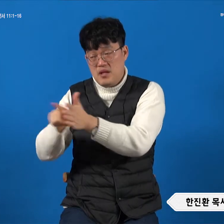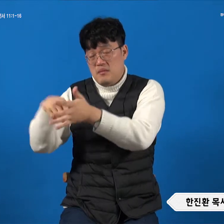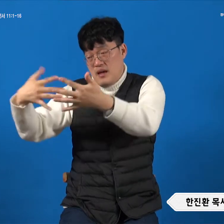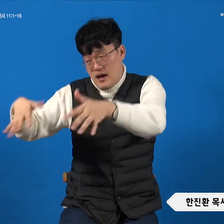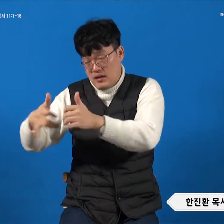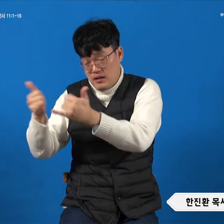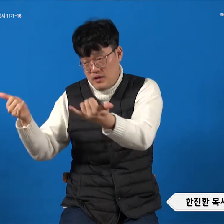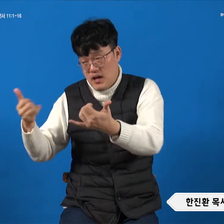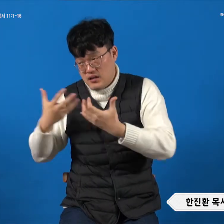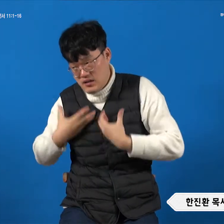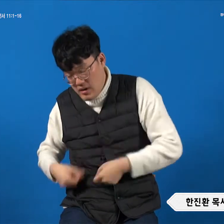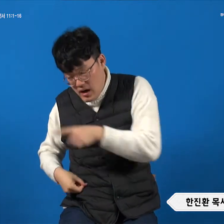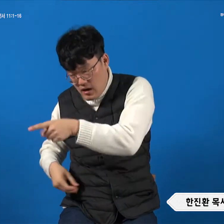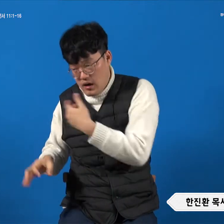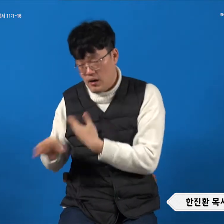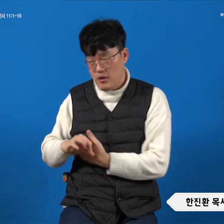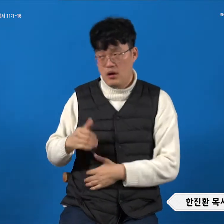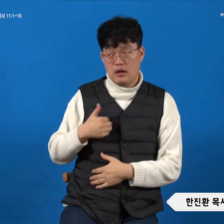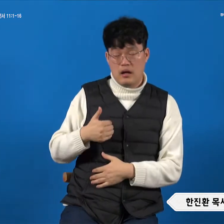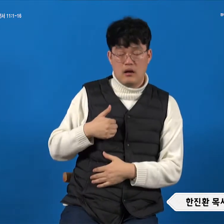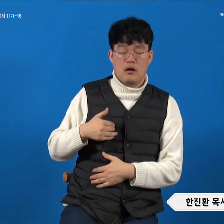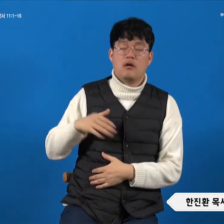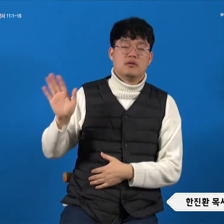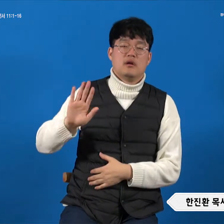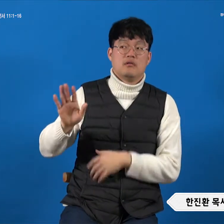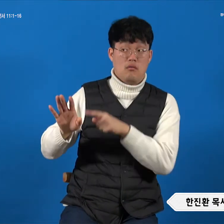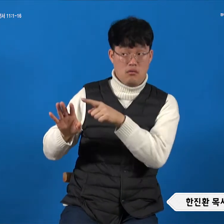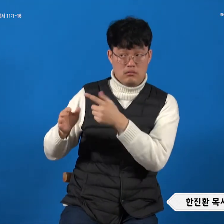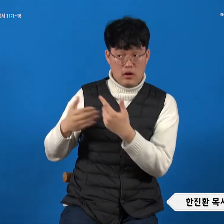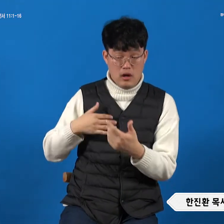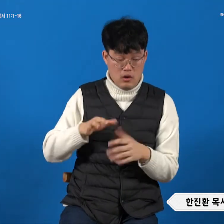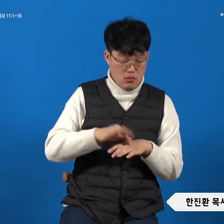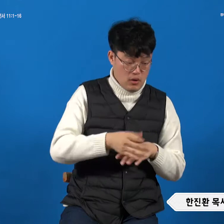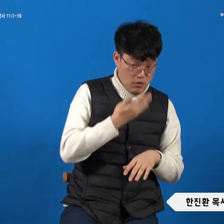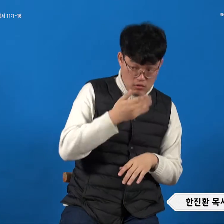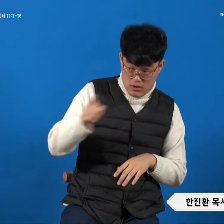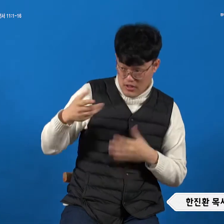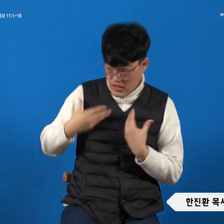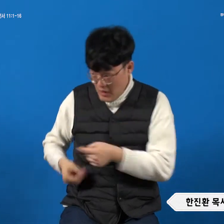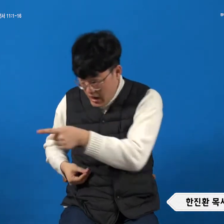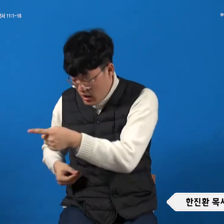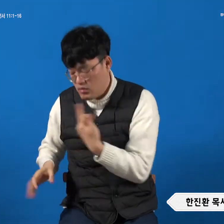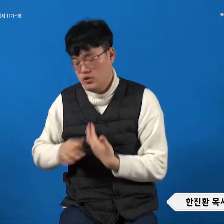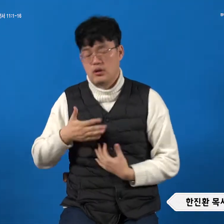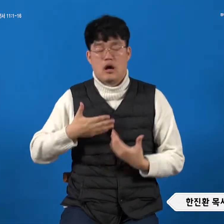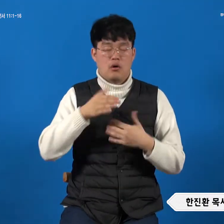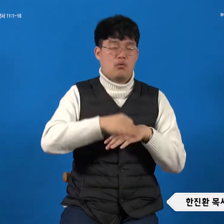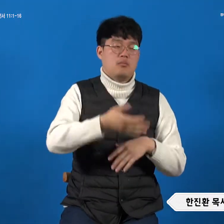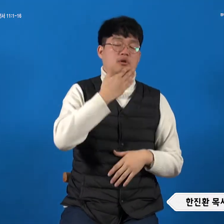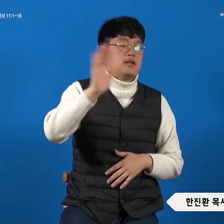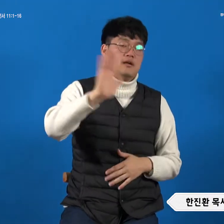실족해서 넘어지게 만드는 것이라면 그러면 나는 영원히 고기를 먹지 않겠다고 천명을 했습니다.